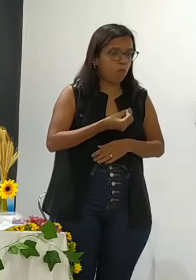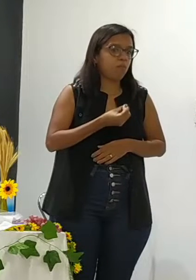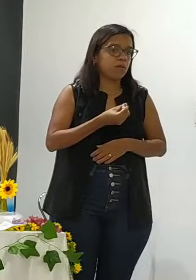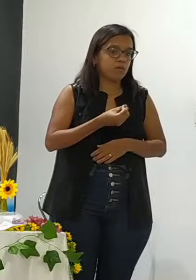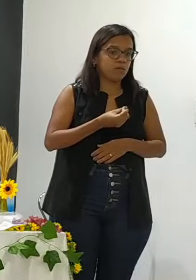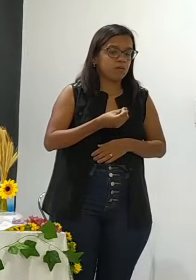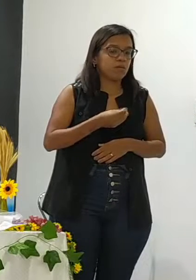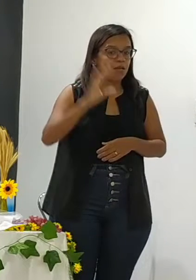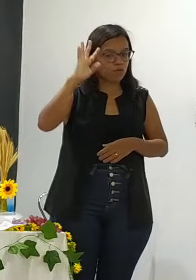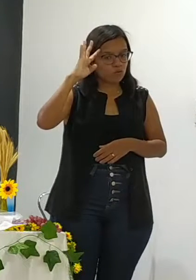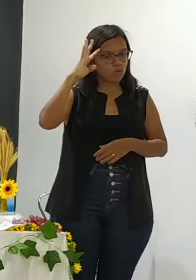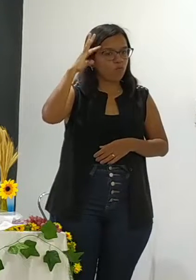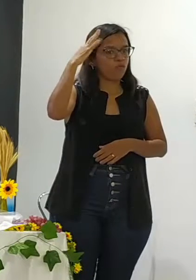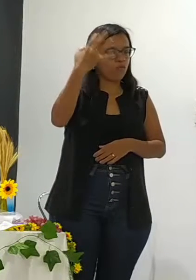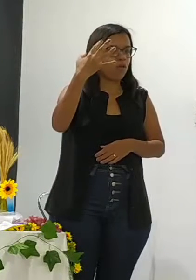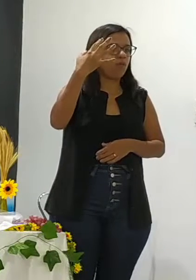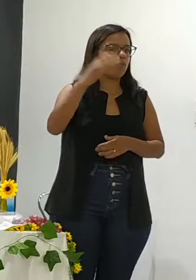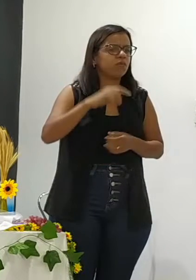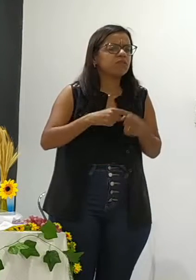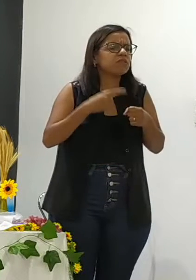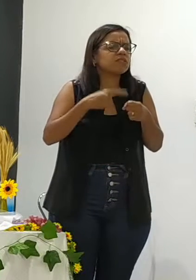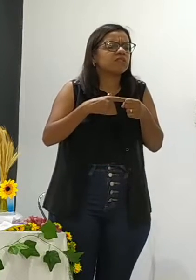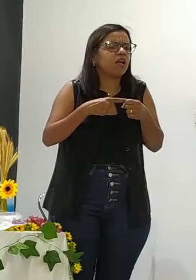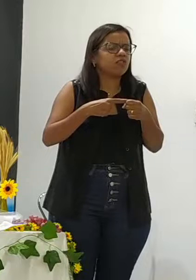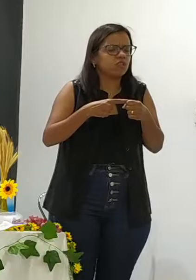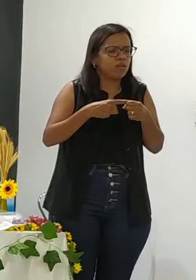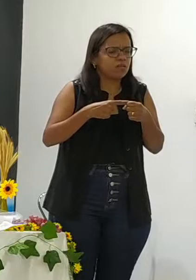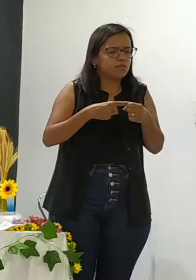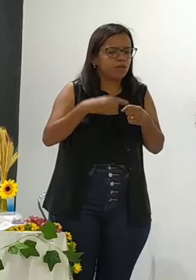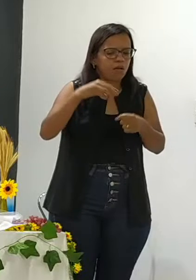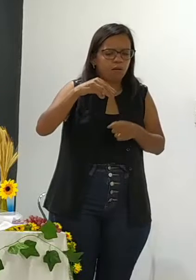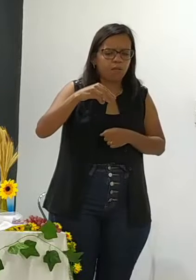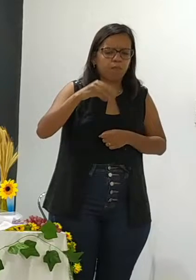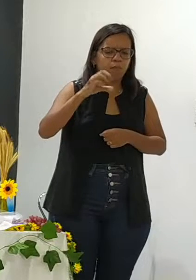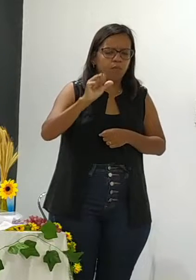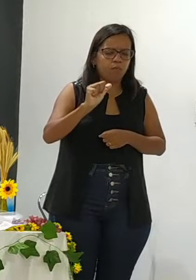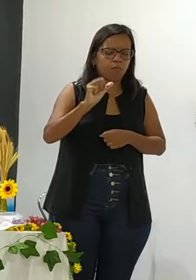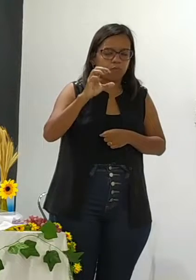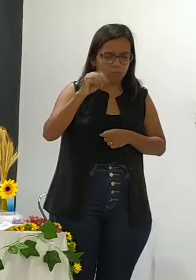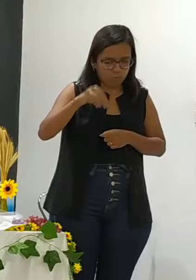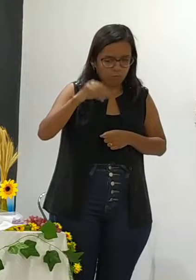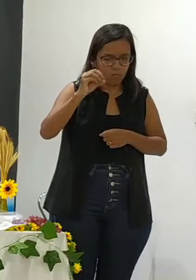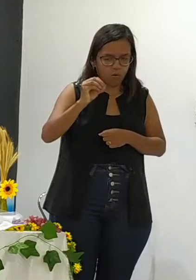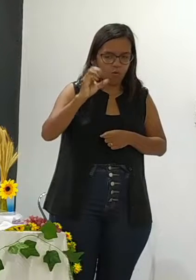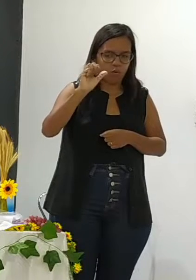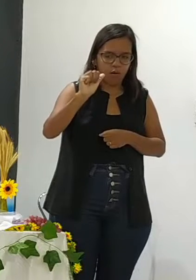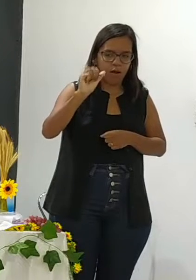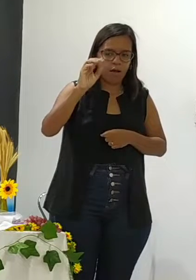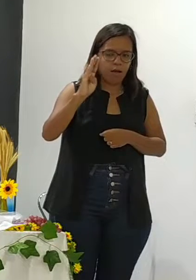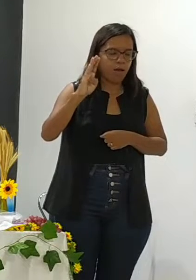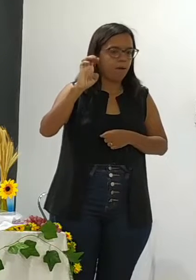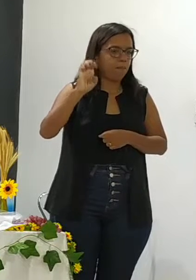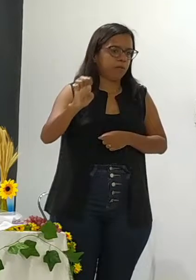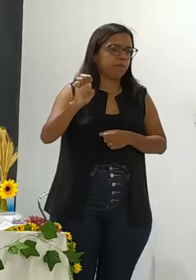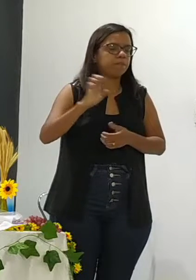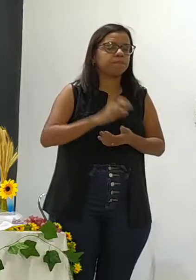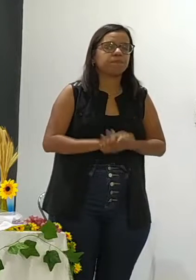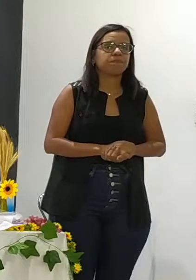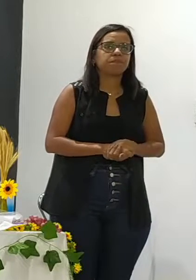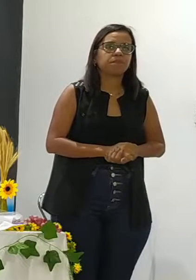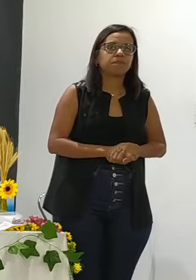Moab. Que cidade é essa, Moab? O nome dessa cidade, Moab, é por